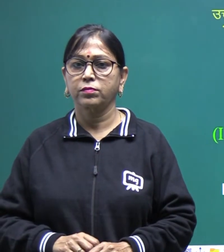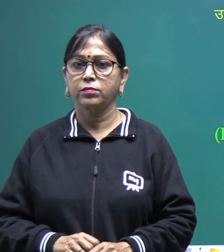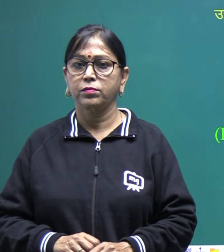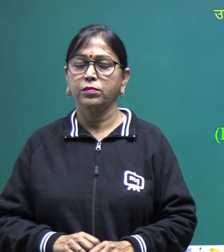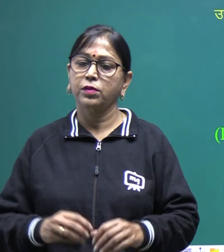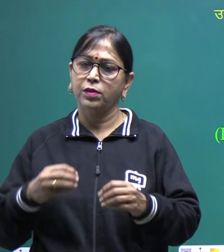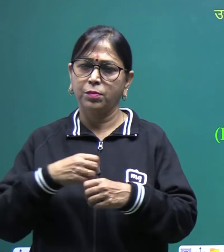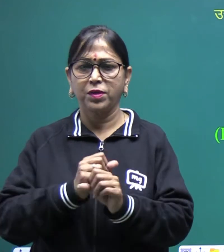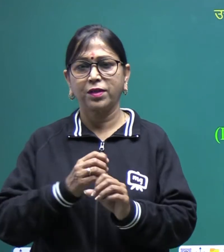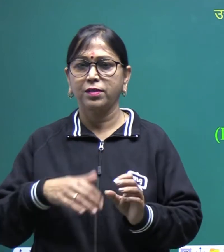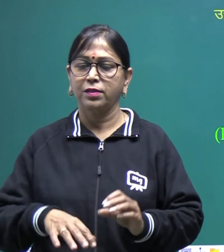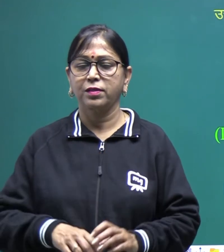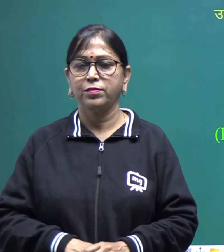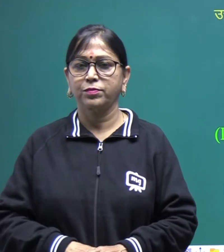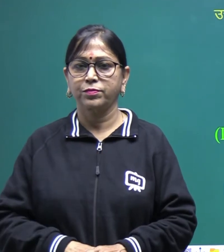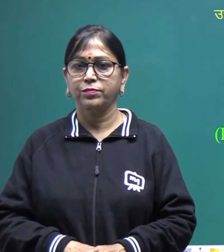बनाते हैं।